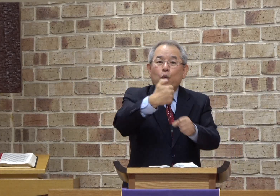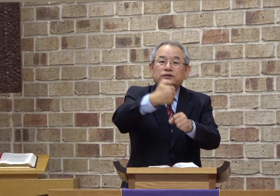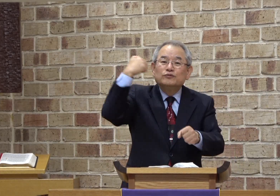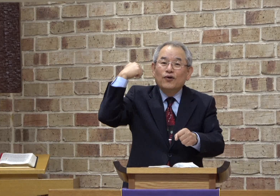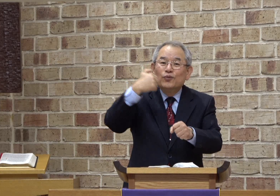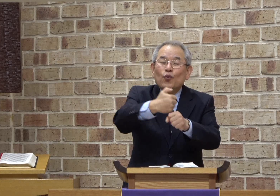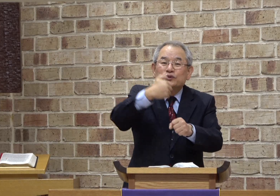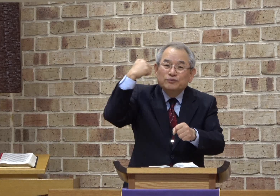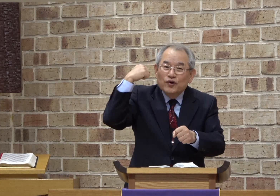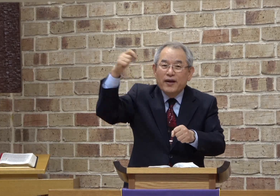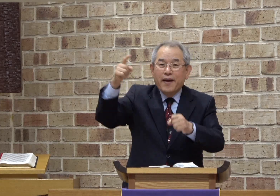이 두 분은